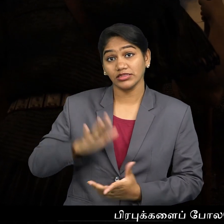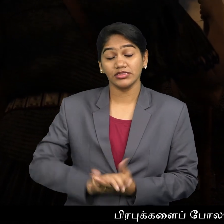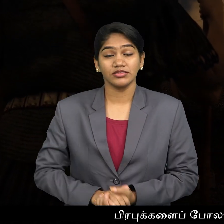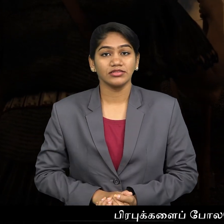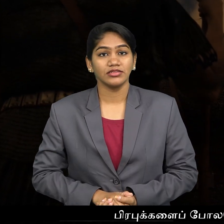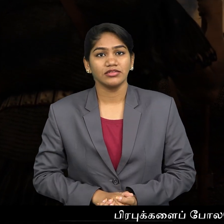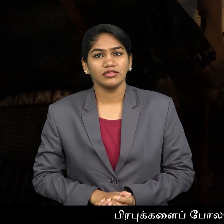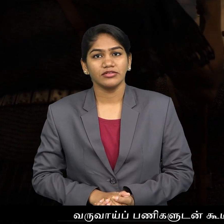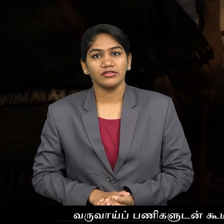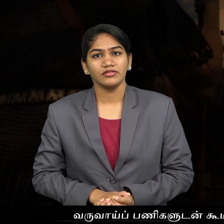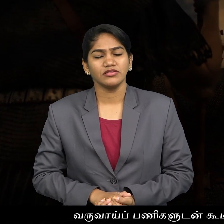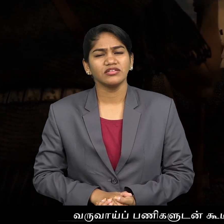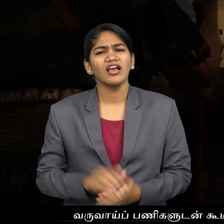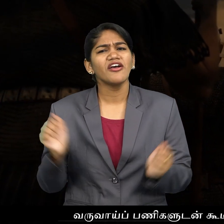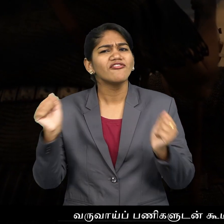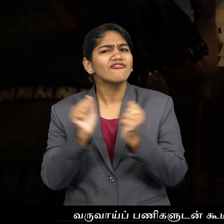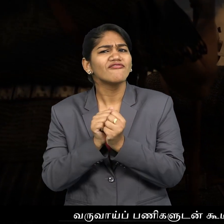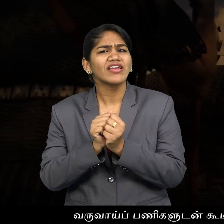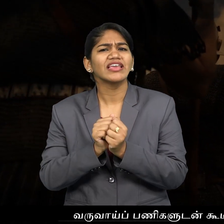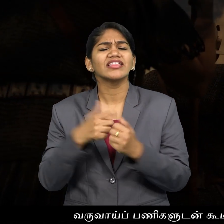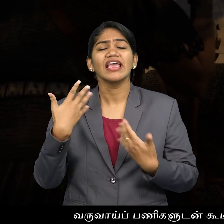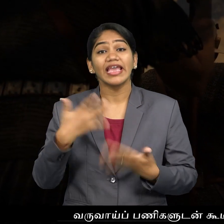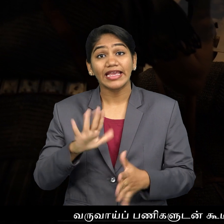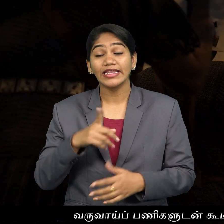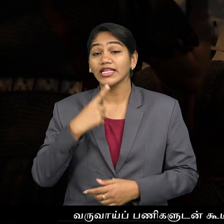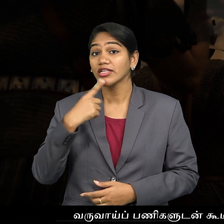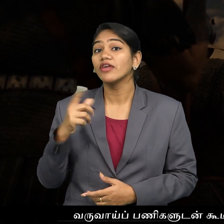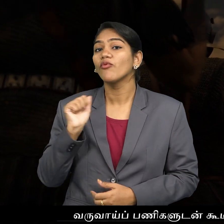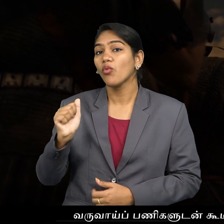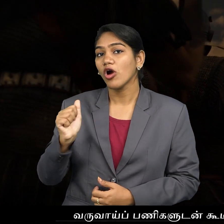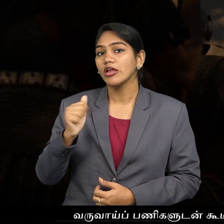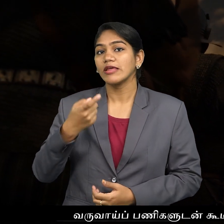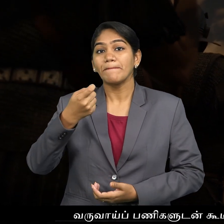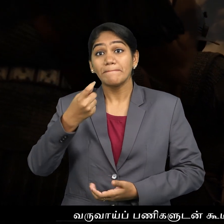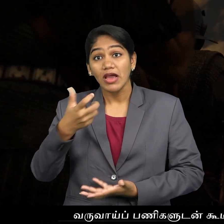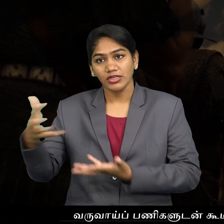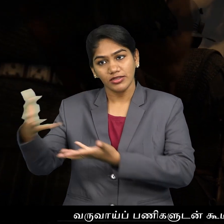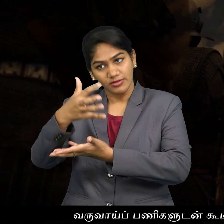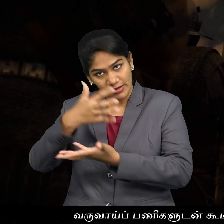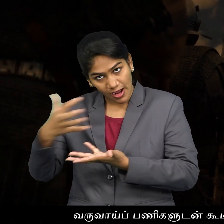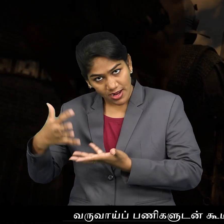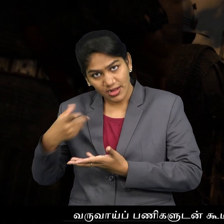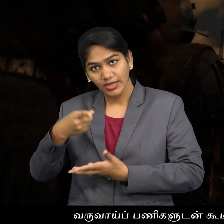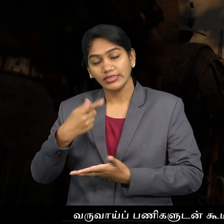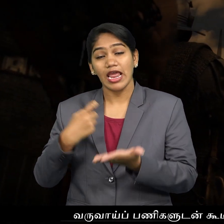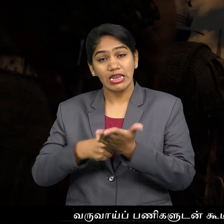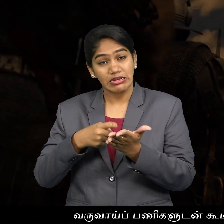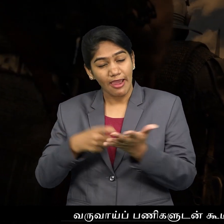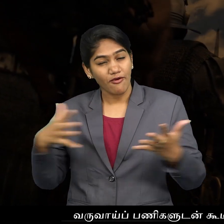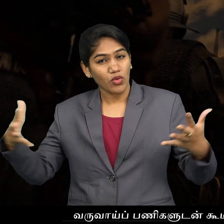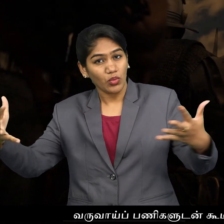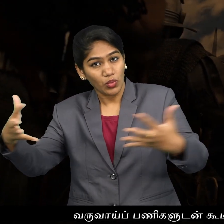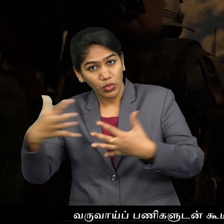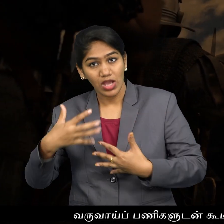எனப்படும் வருவாய் பணிகளுடன் கூடிய தண்டனைகளை வழங்கினர்.